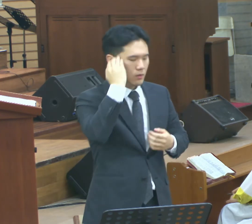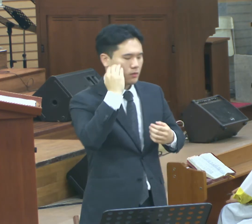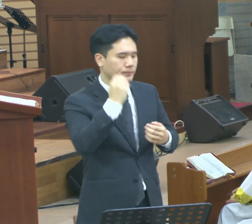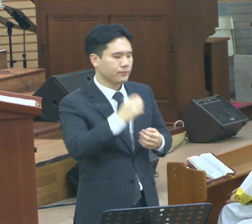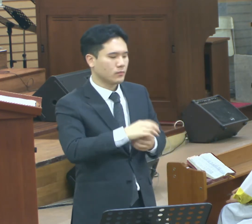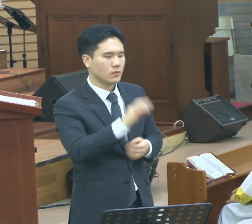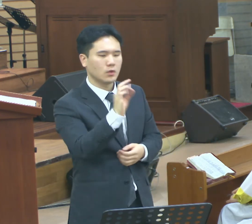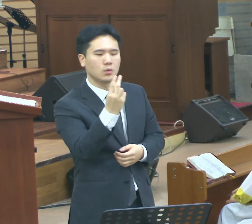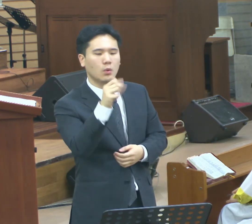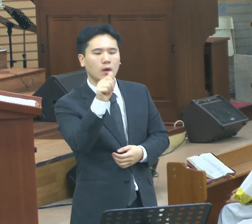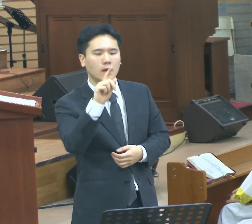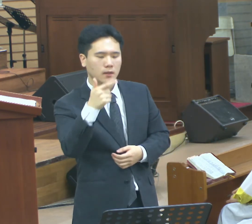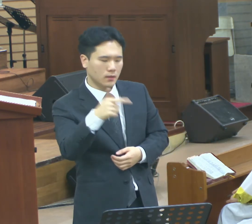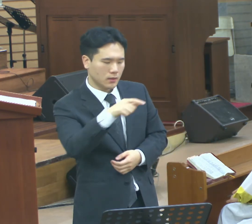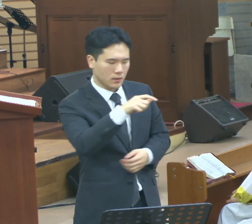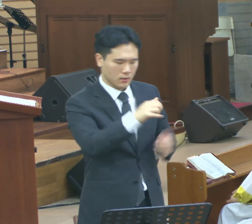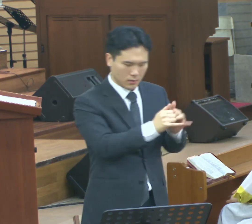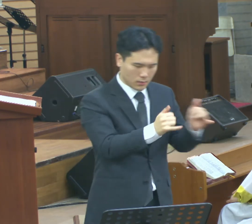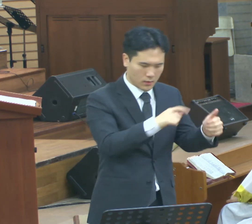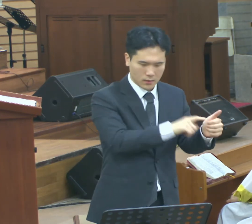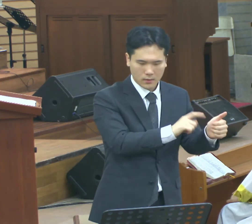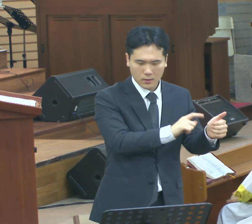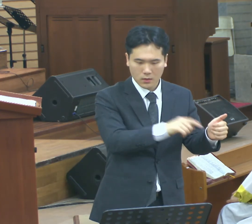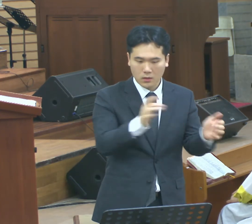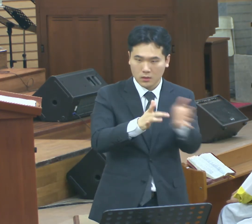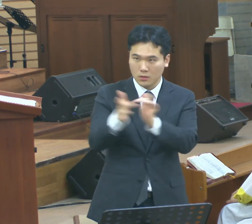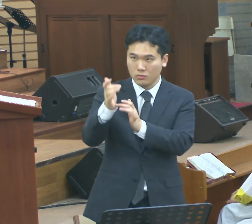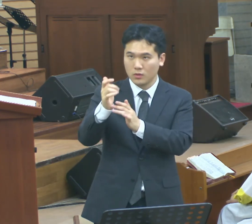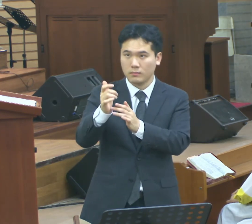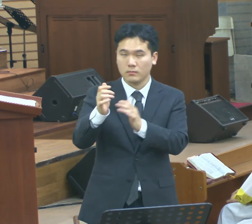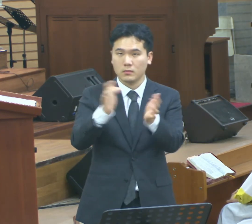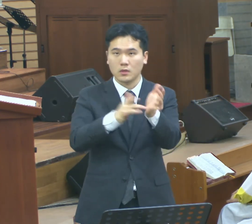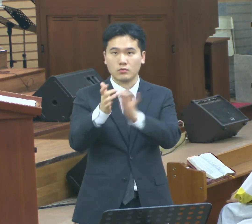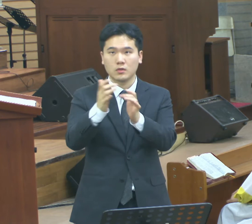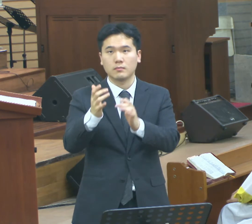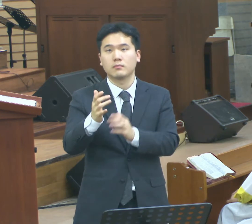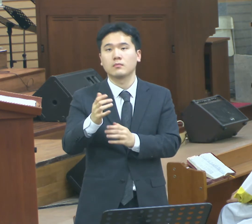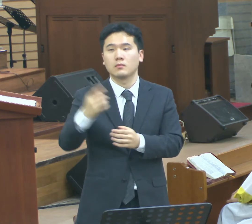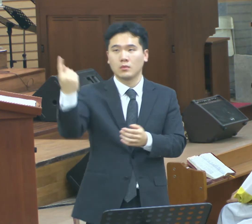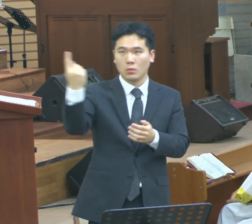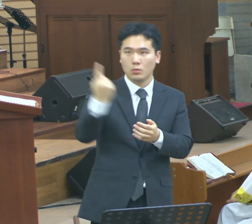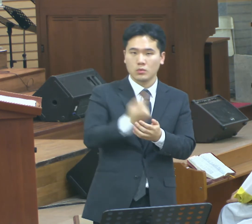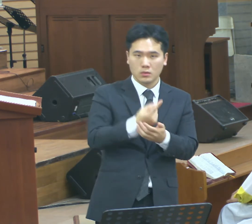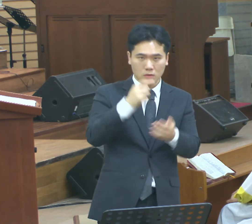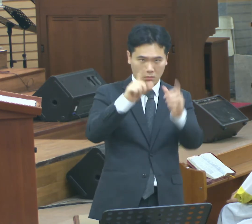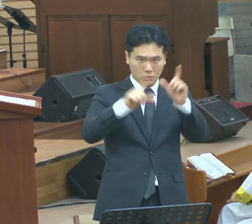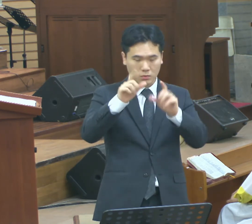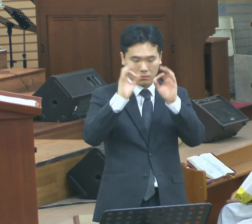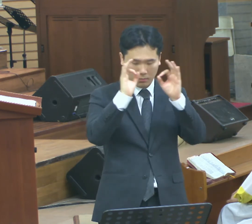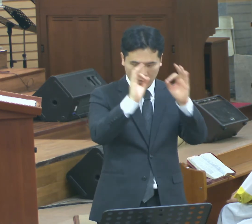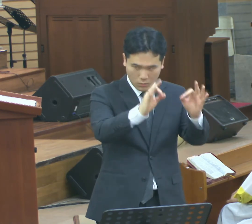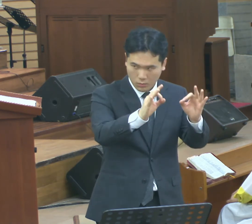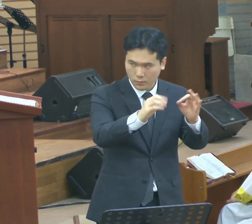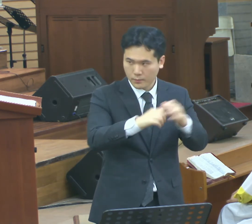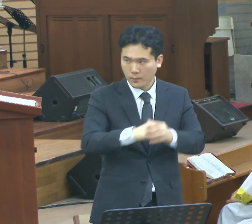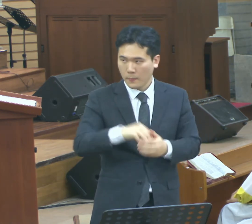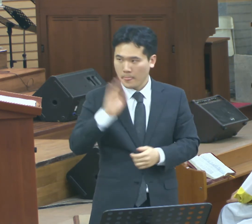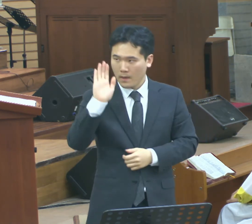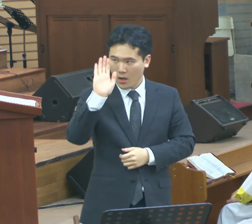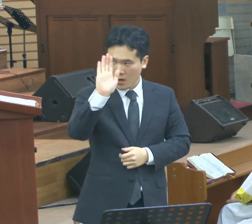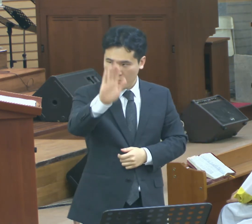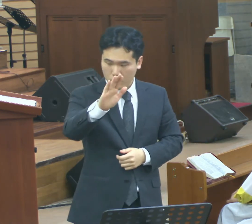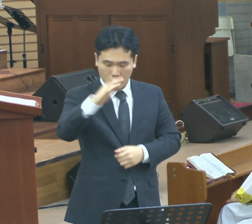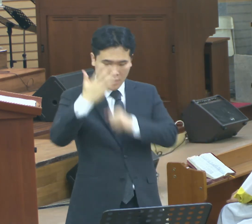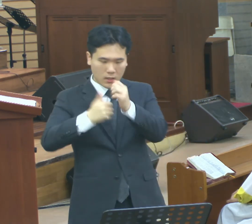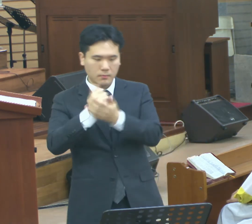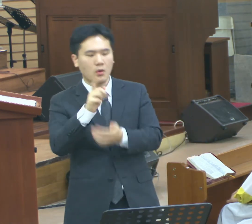요한이 예수님이 나타난 걸 봤죠. 그리고 일곱 교회를 향한 메시지를 들은 다음에 하나님의 심판의 스케줄을 쭉